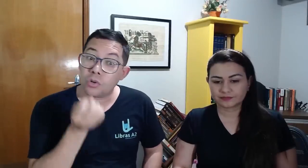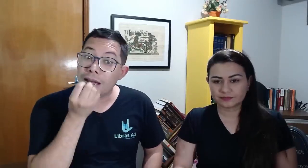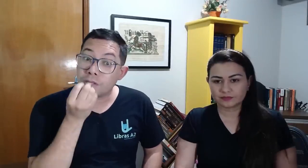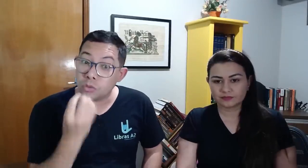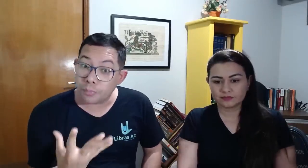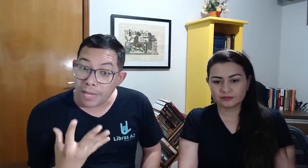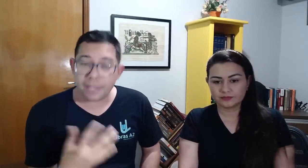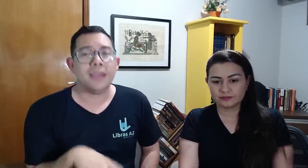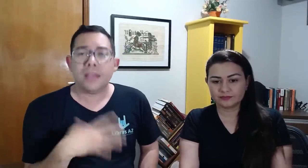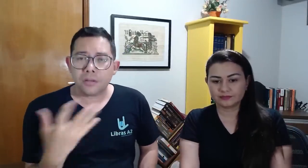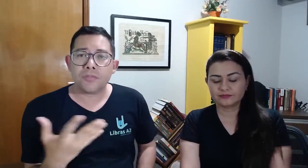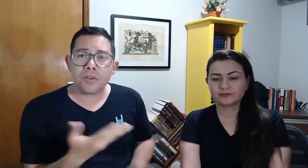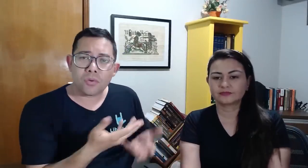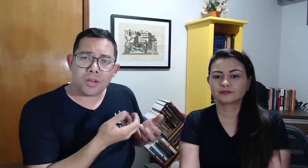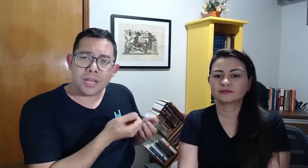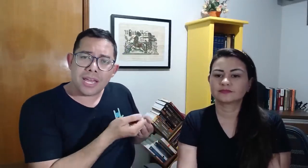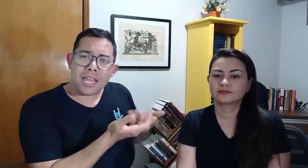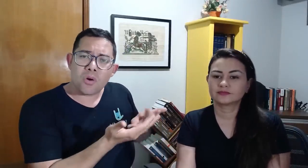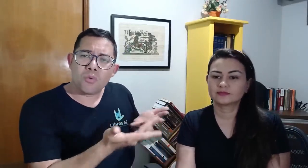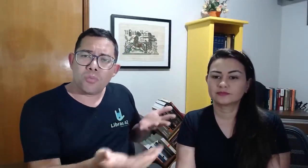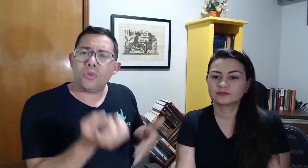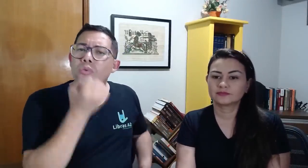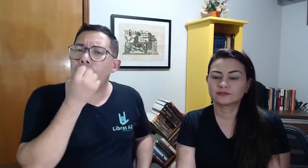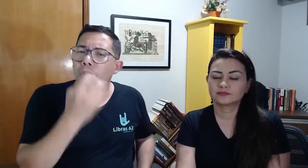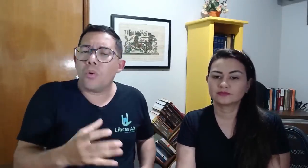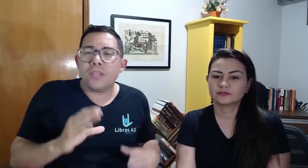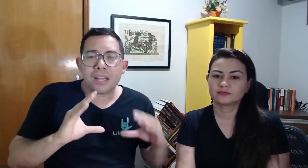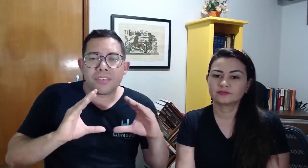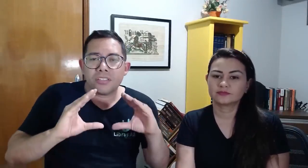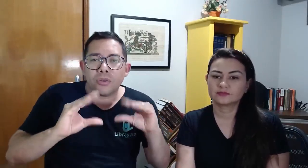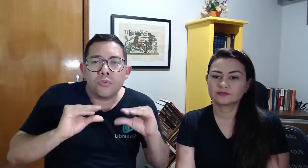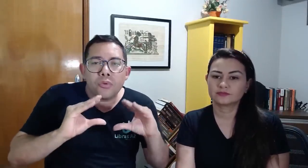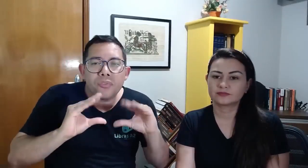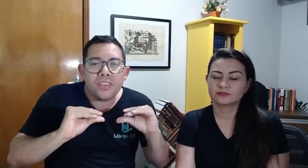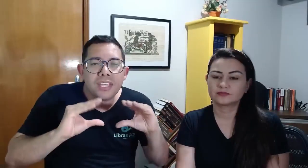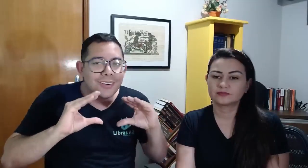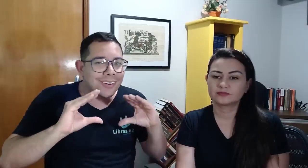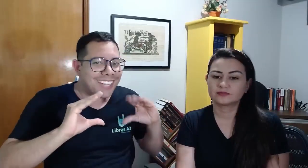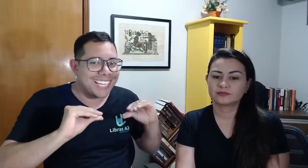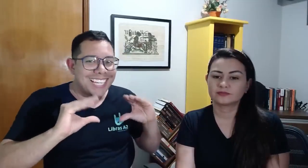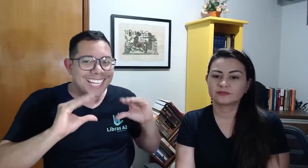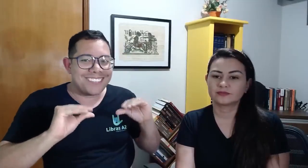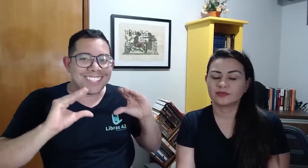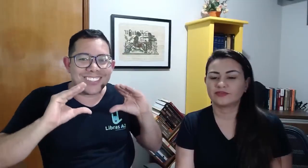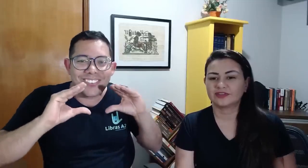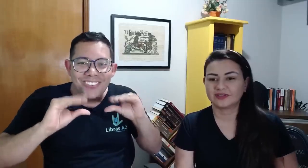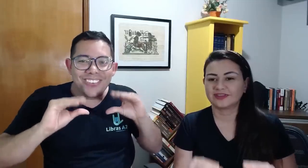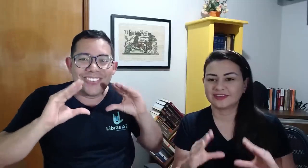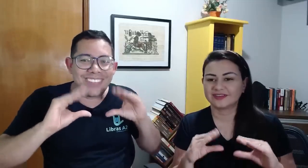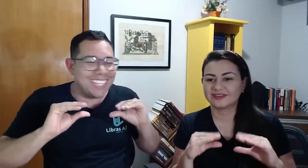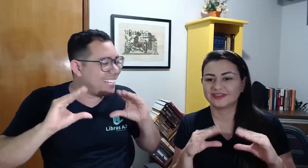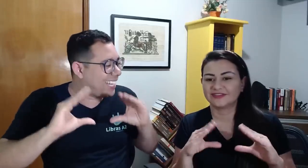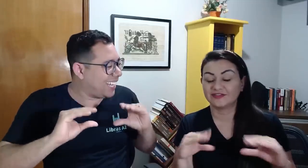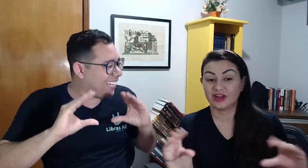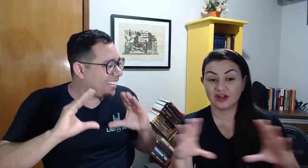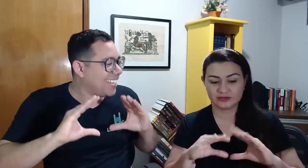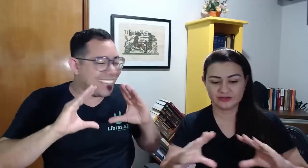olá, tudo bem? Então ela falou, olha, é algo muito bom, e ela faz assim, ó, fofinho, ó. Ela faz assim, ó, fofinha, né? Fértil, É